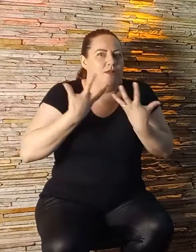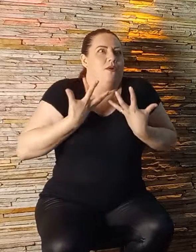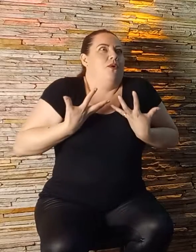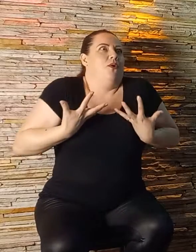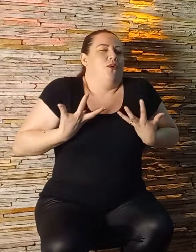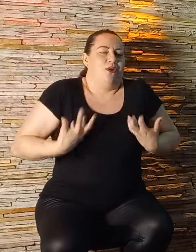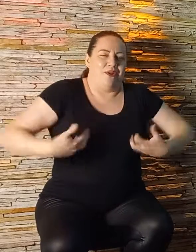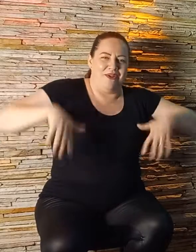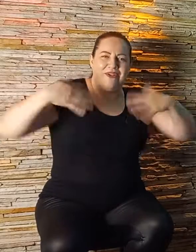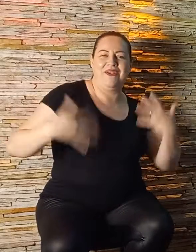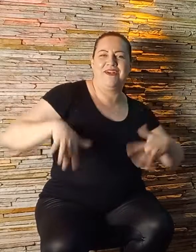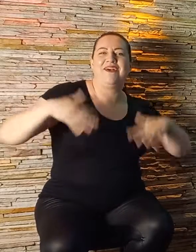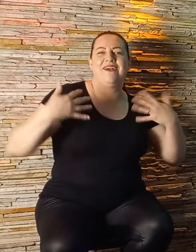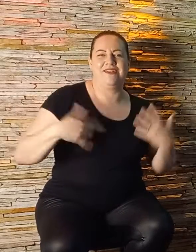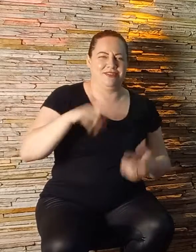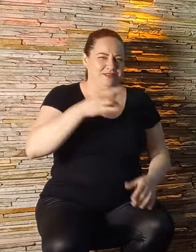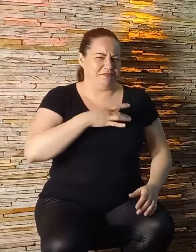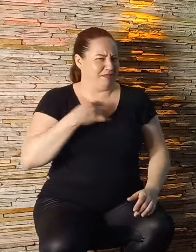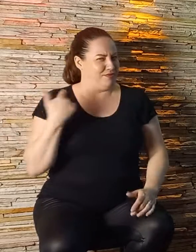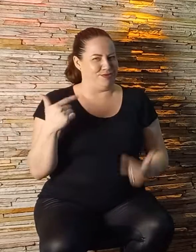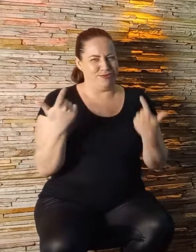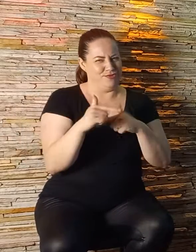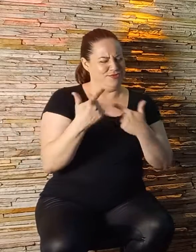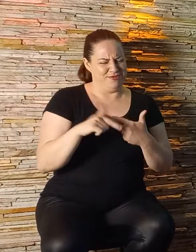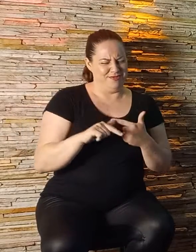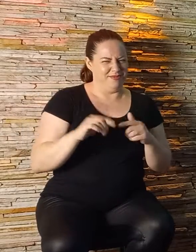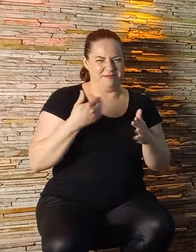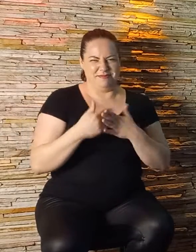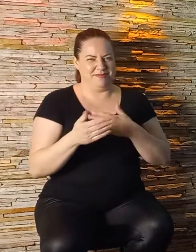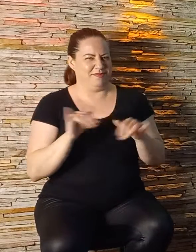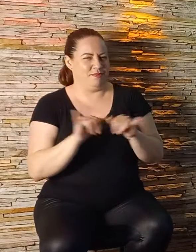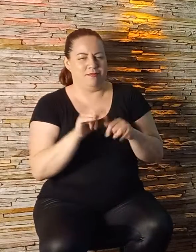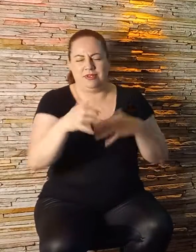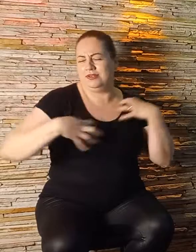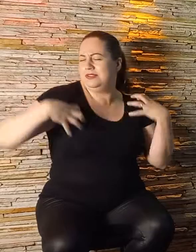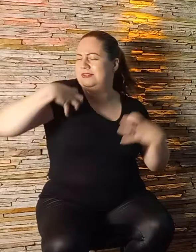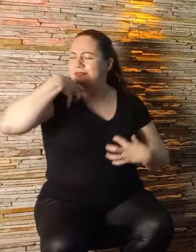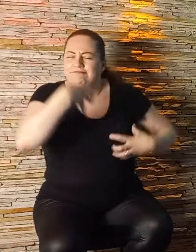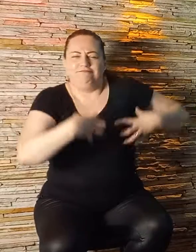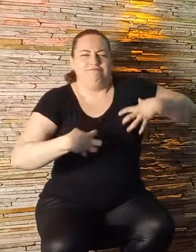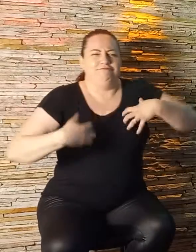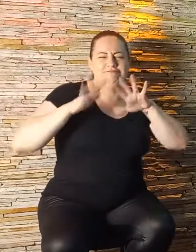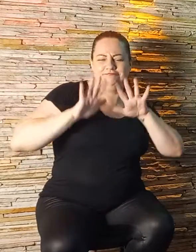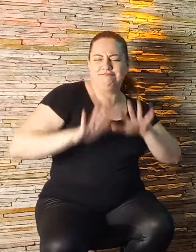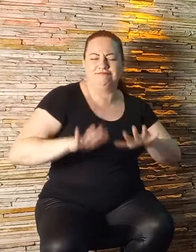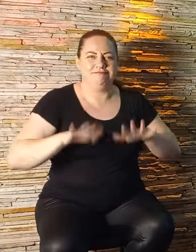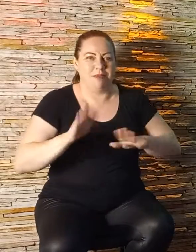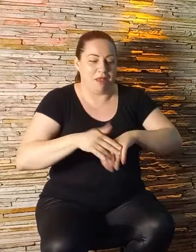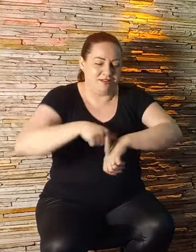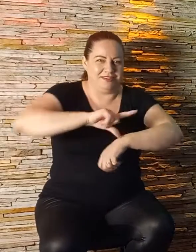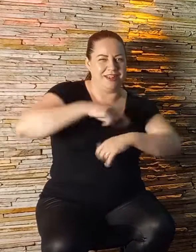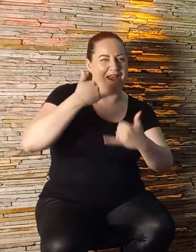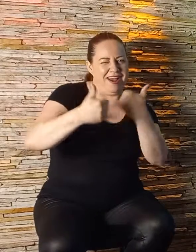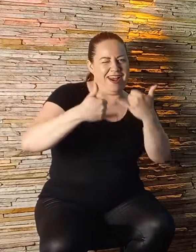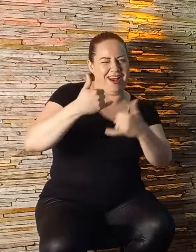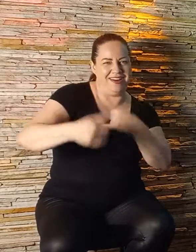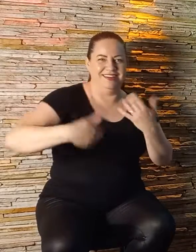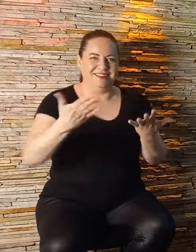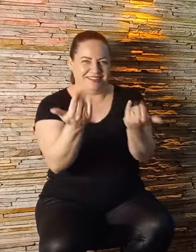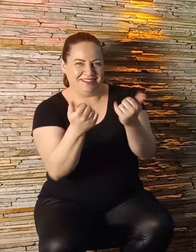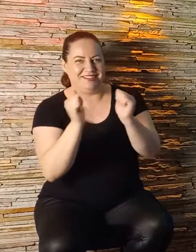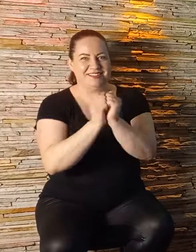sabe dizer que rege me deixar sem medo você não tem frescura me levar à loucura você pode ficar hoje vem mais cedo comprei um brinquedo para